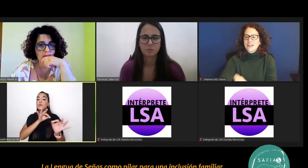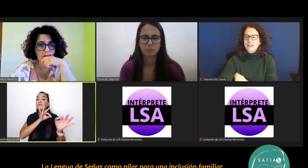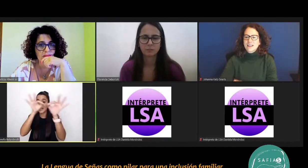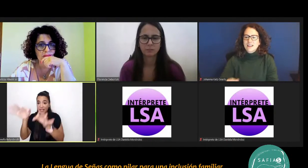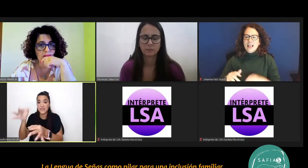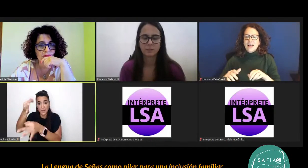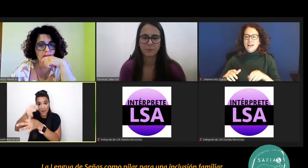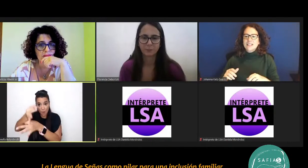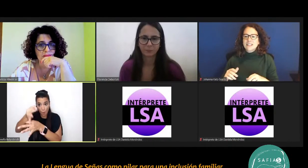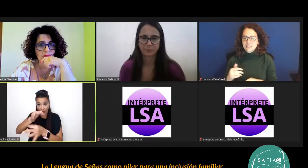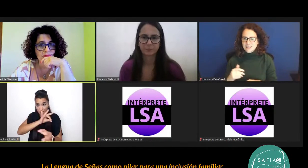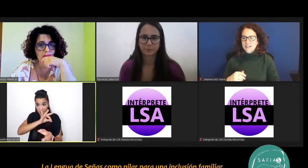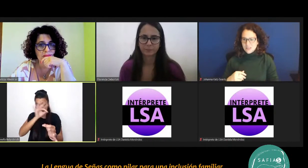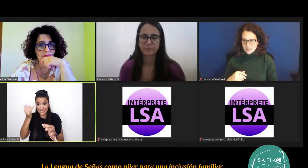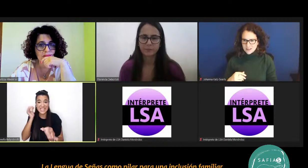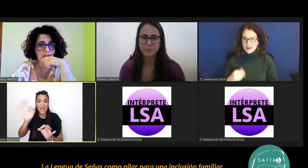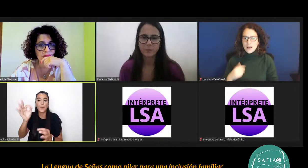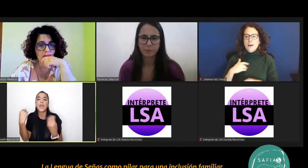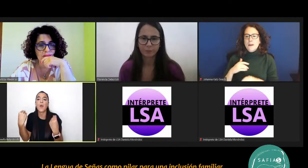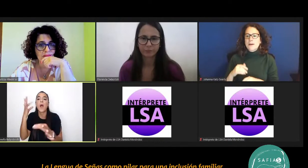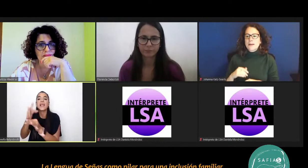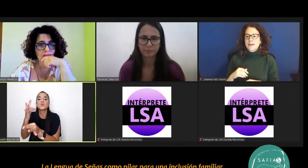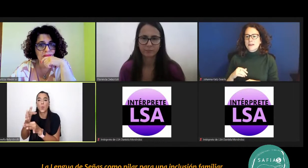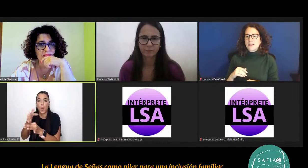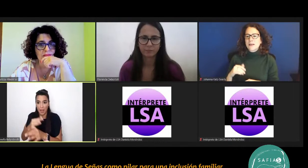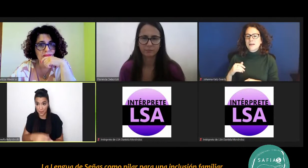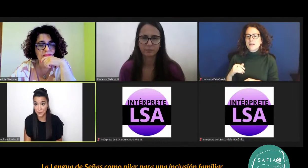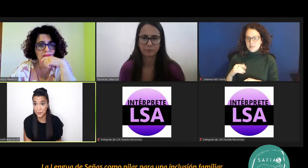Lo último fue que